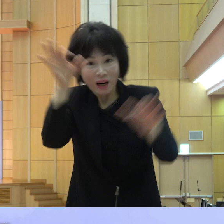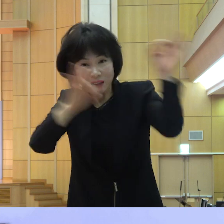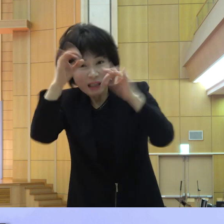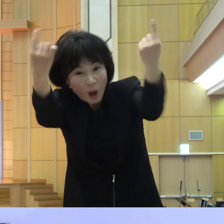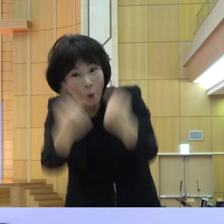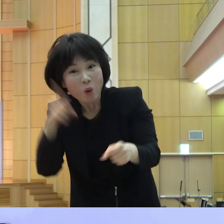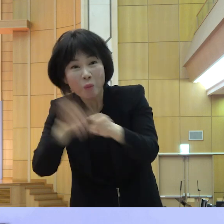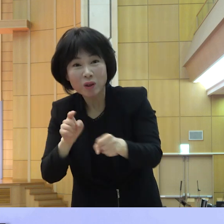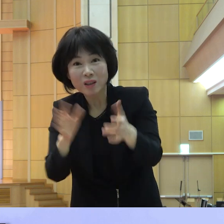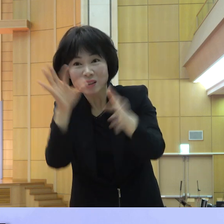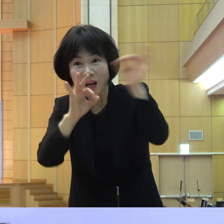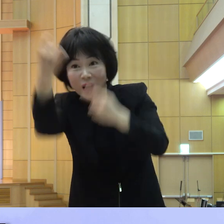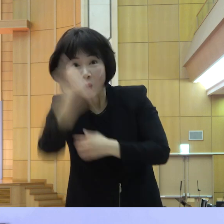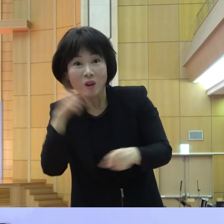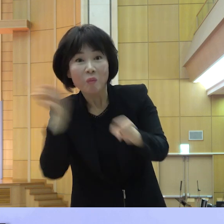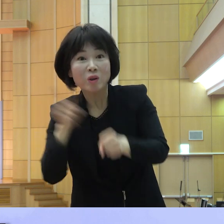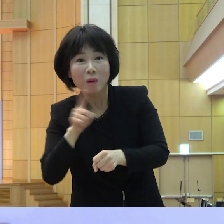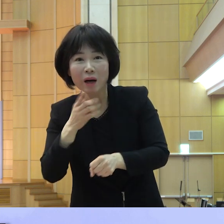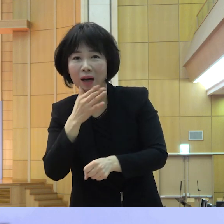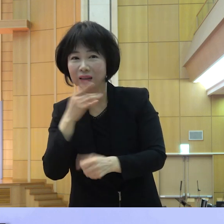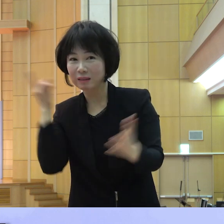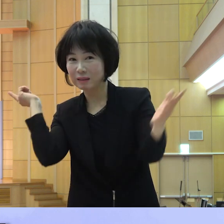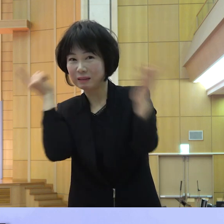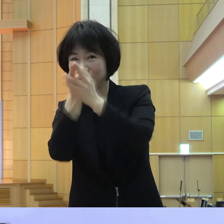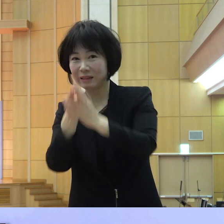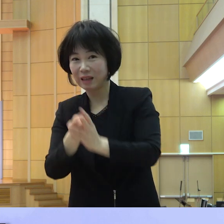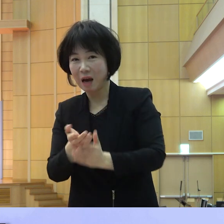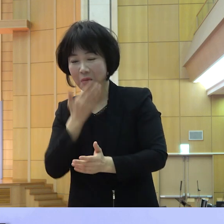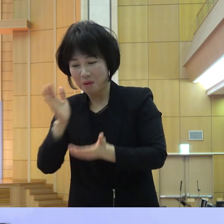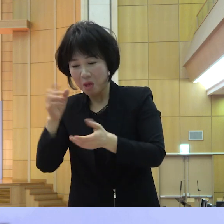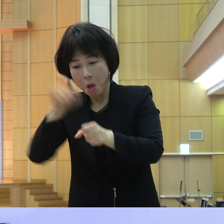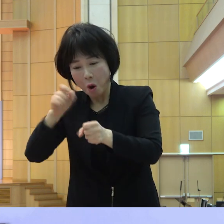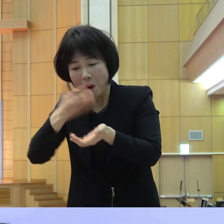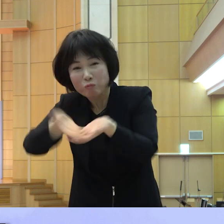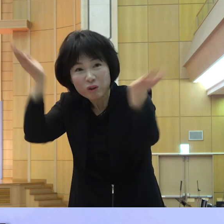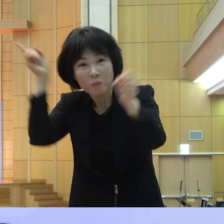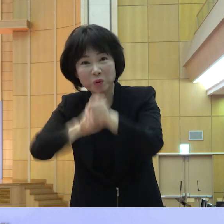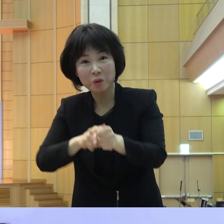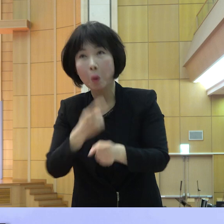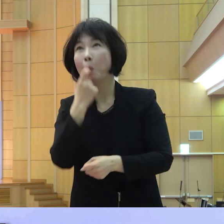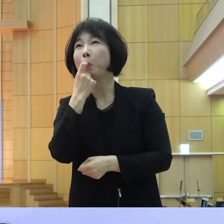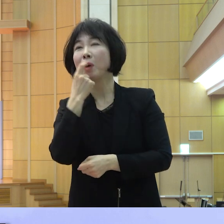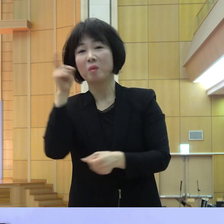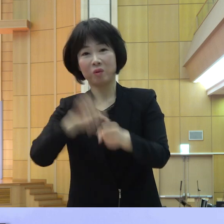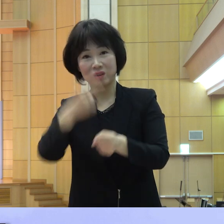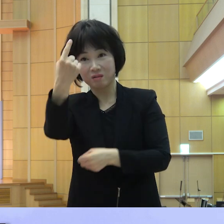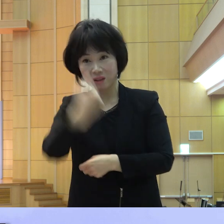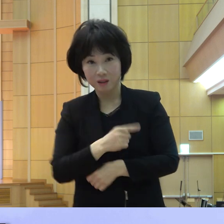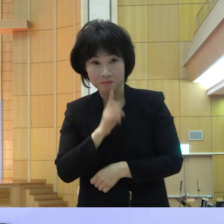떡 먹고 내가 보리떡 5개 물고기 2마리로 배불리게 해주니까 그저 예수님 앞에 와서